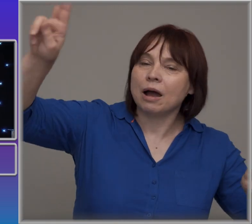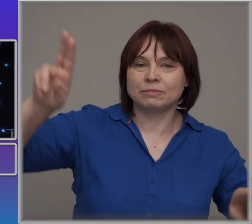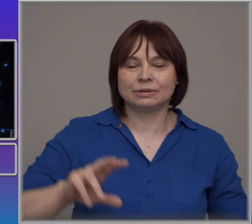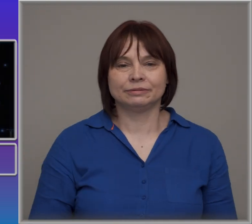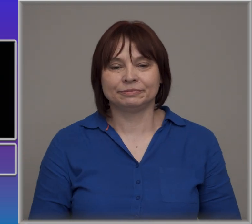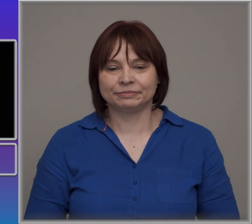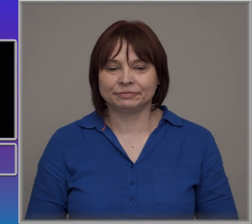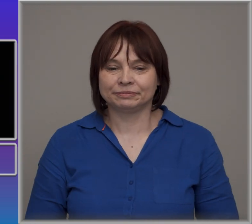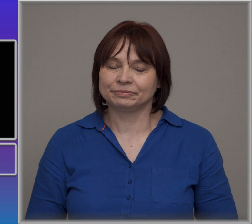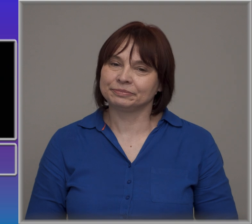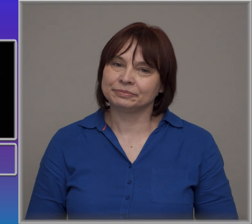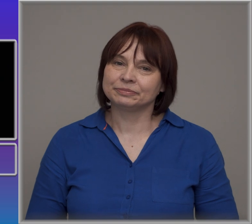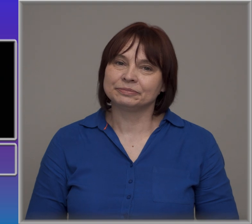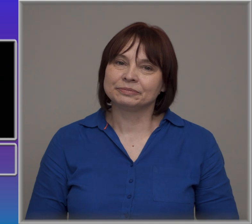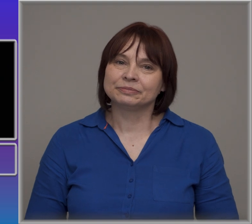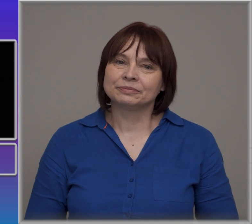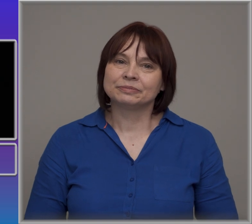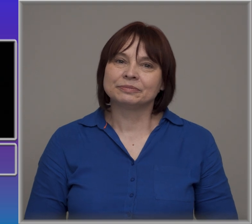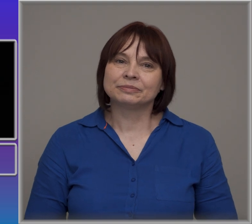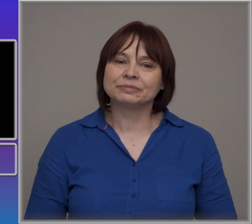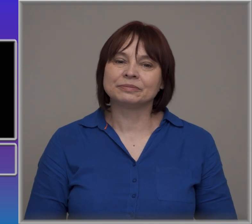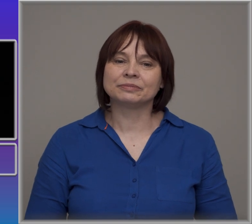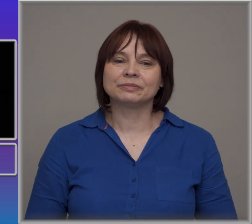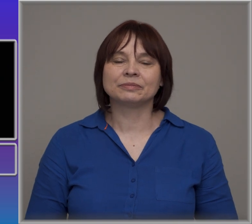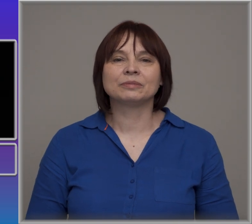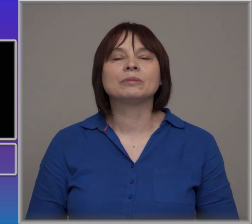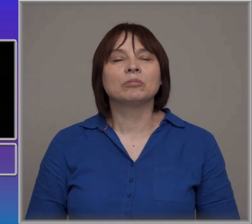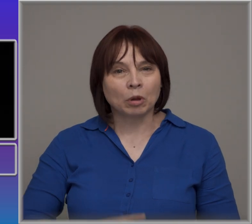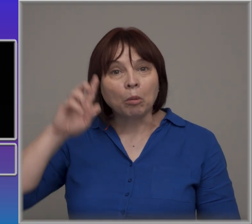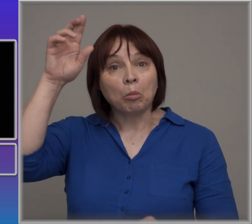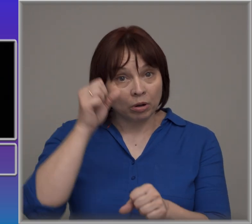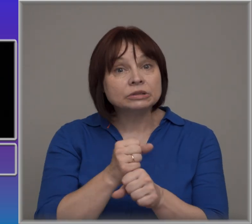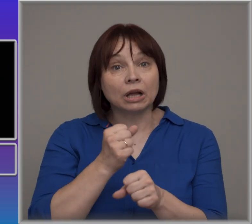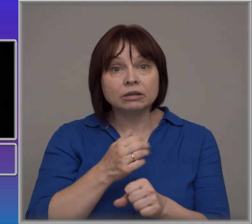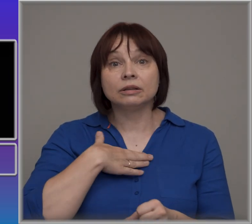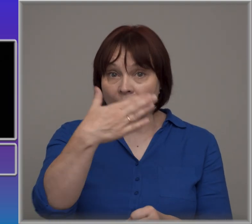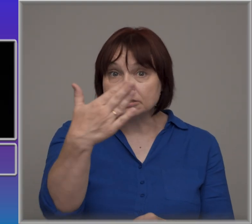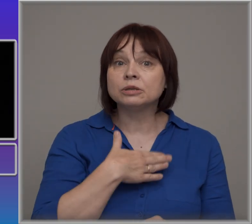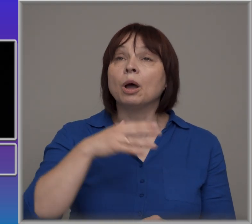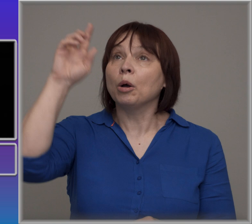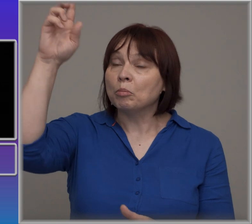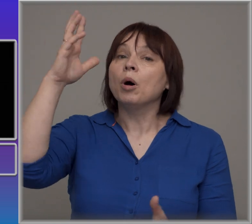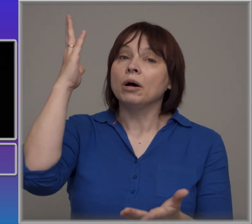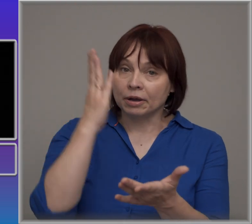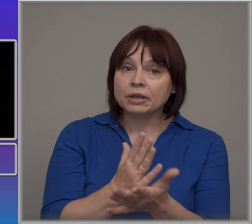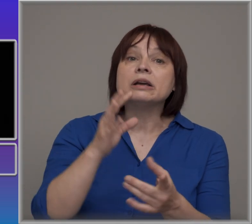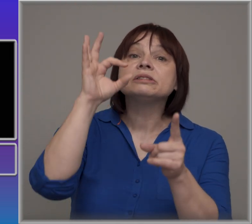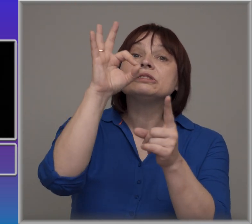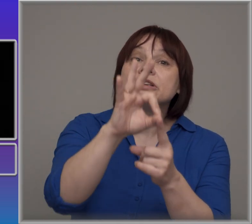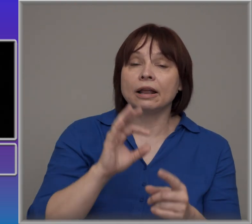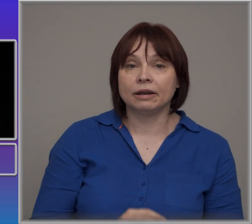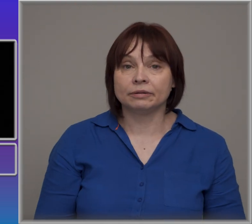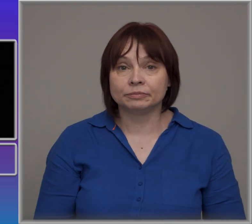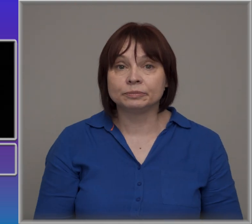«цель». Да? То есть, когда Творец сотворил человека, Он сотворил его по своему